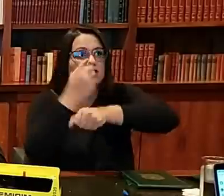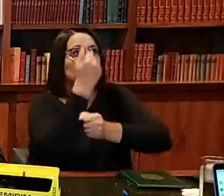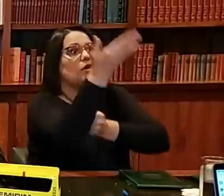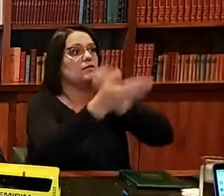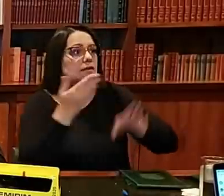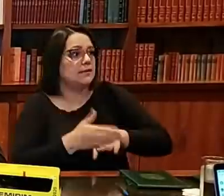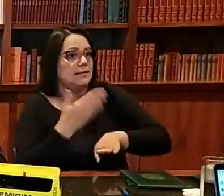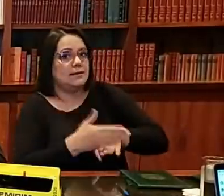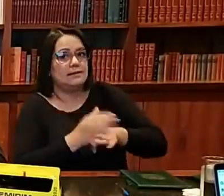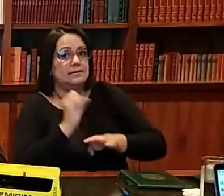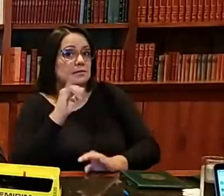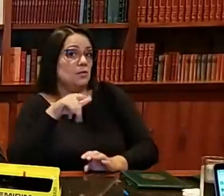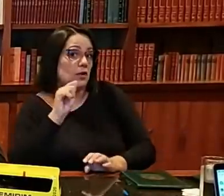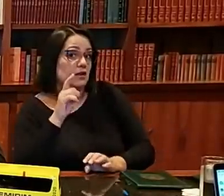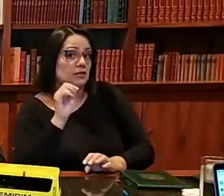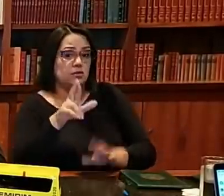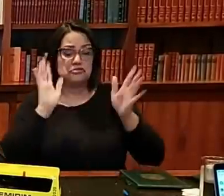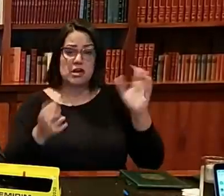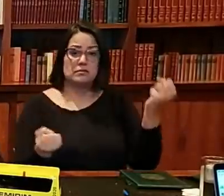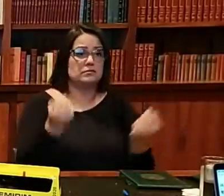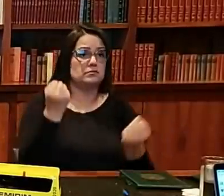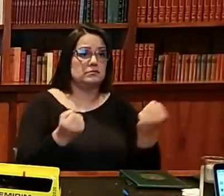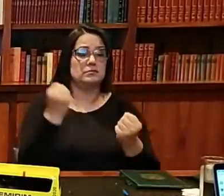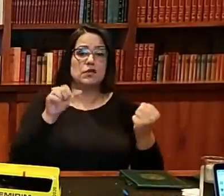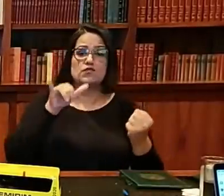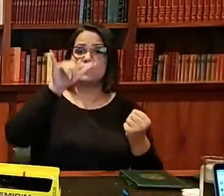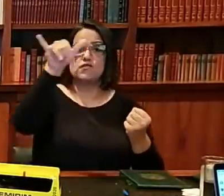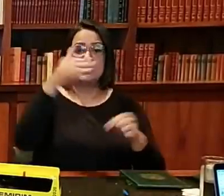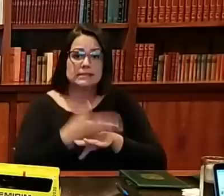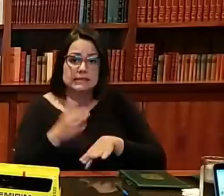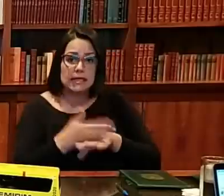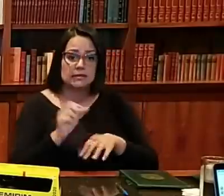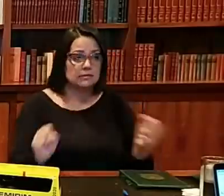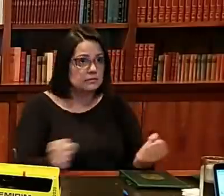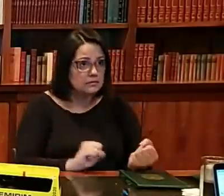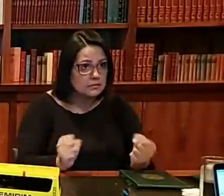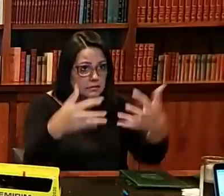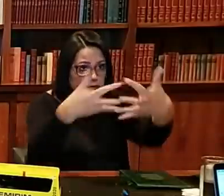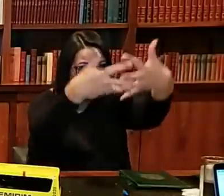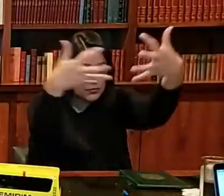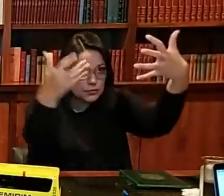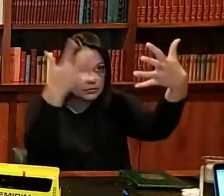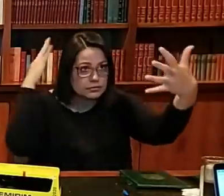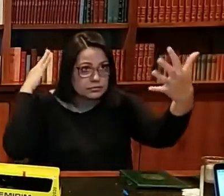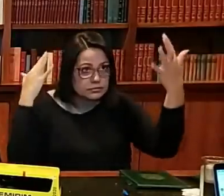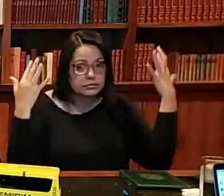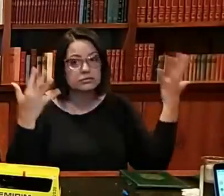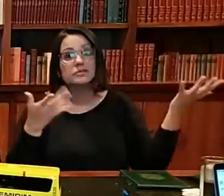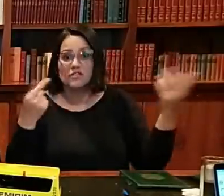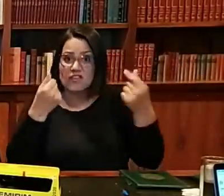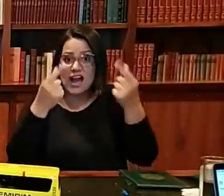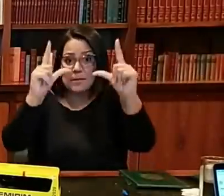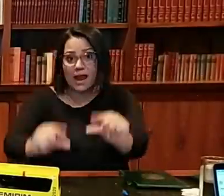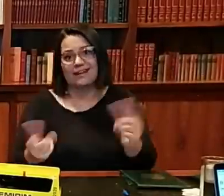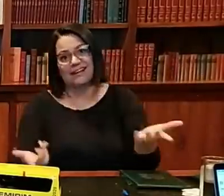de simulador. O piloto está voando, ele vai a cada 2 anos, não vai precisar. E para quem o piloto presta serviço, ele será barateado também. Todo